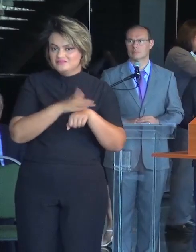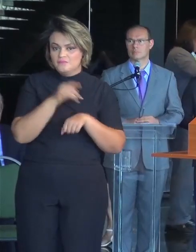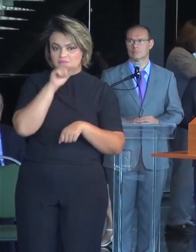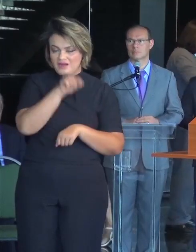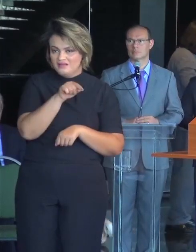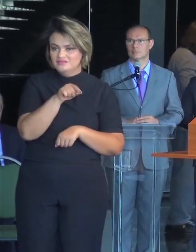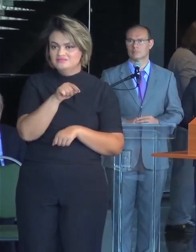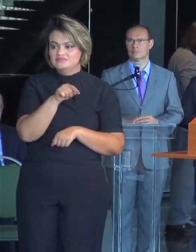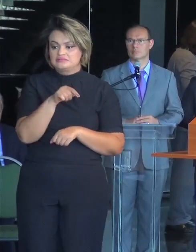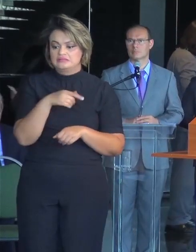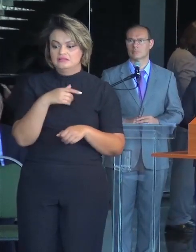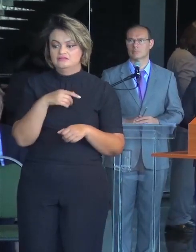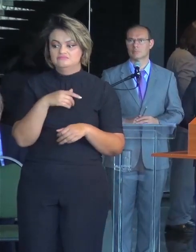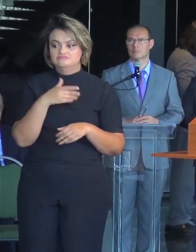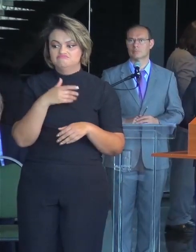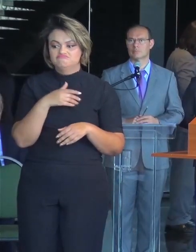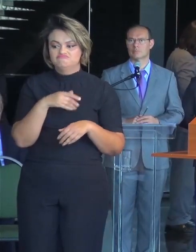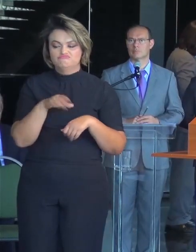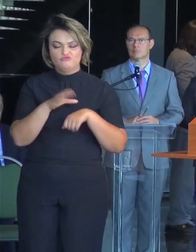no setor de turismo.